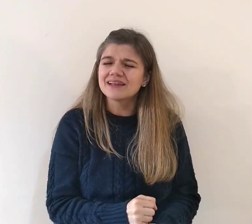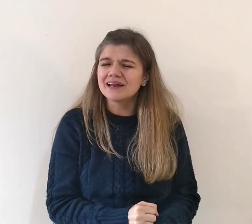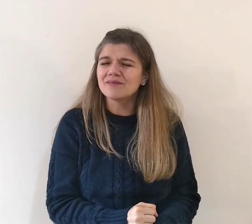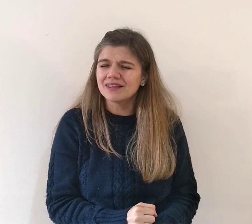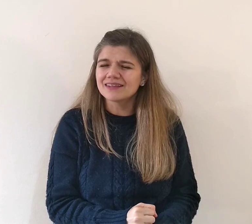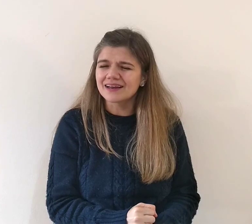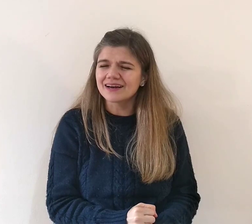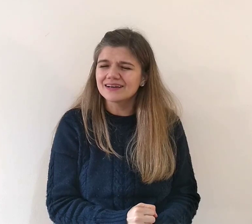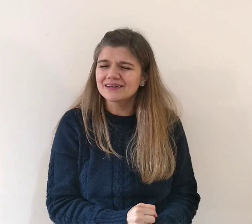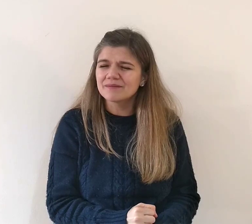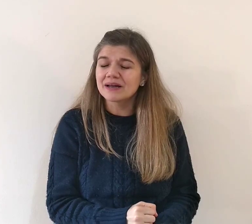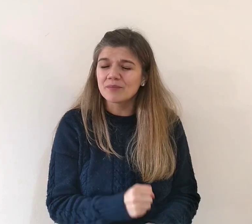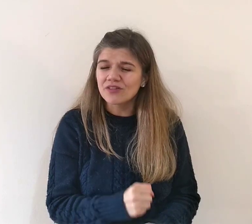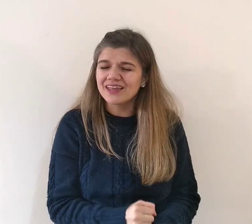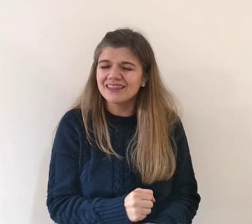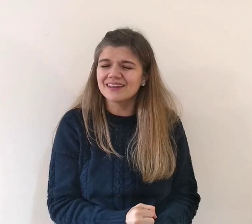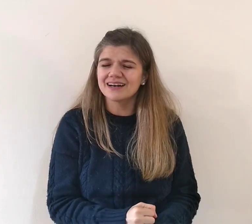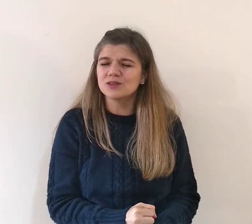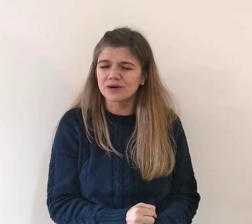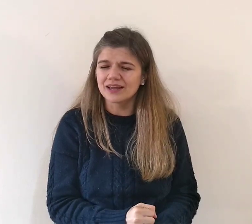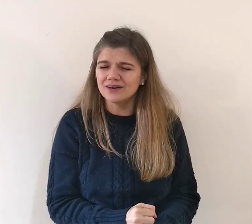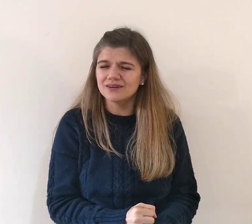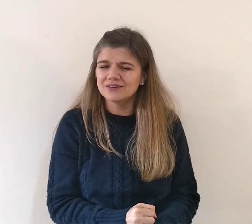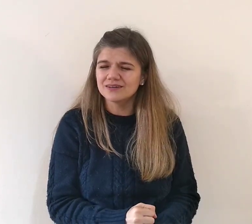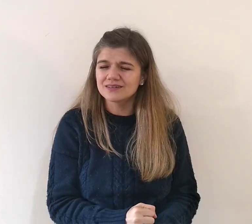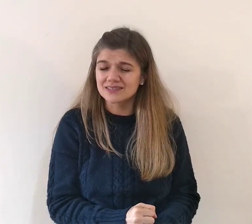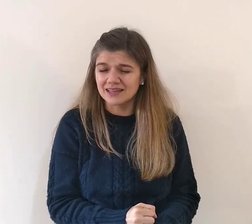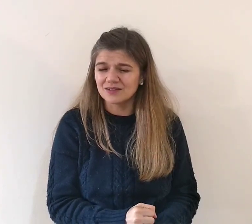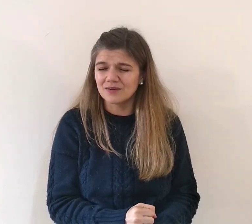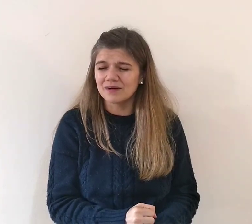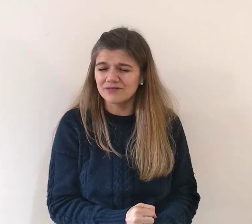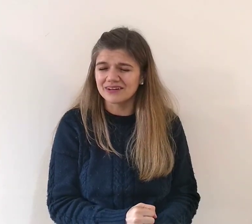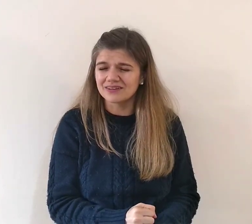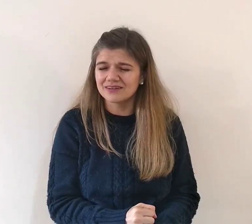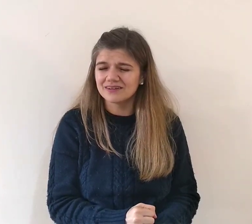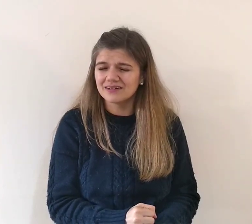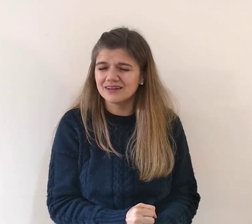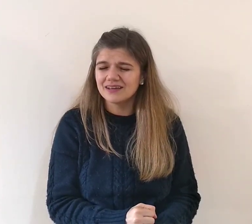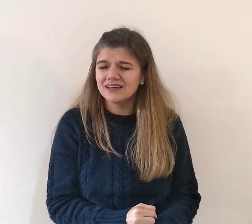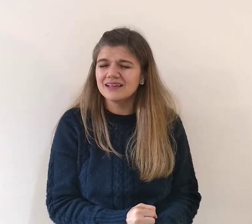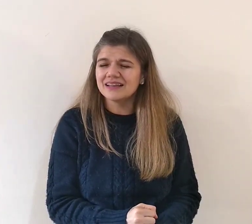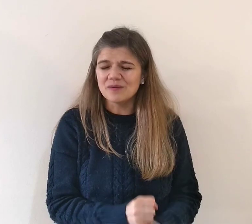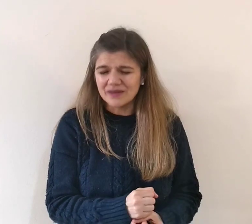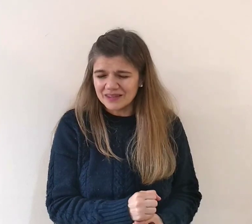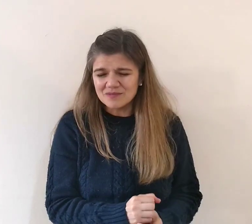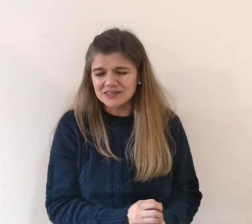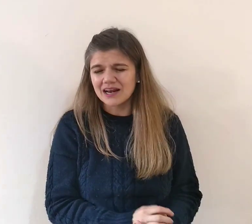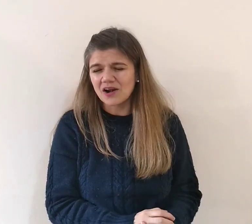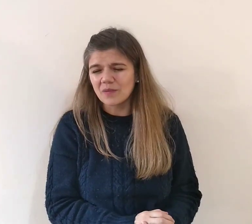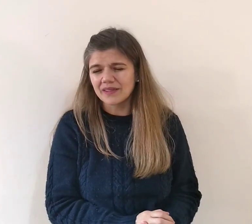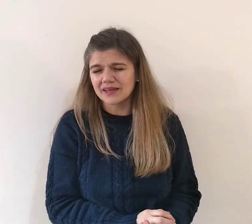tener vida eterna, para poder entrar en tu reino santo y perfecto. Te lo pedimos en el nombre de